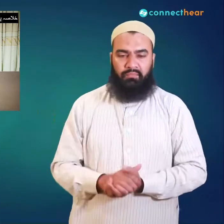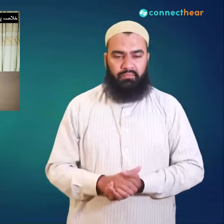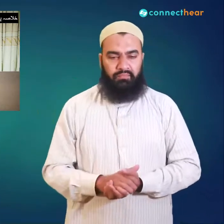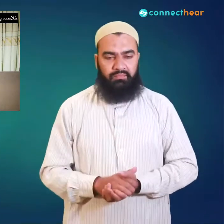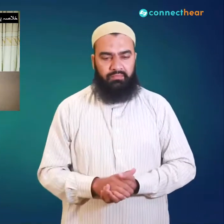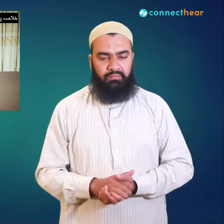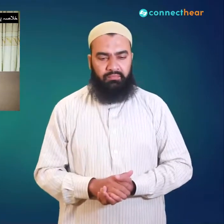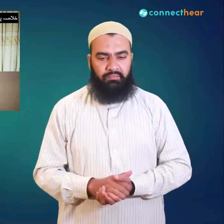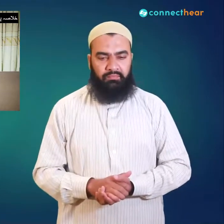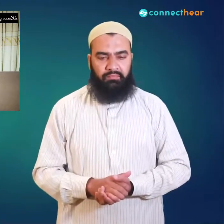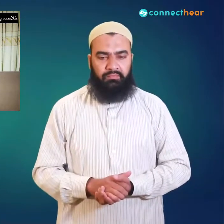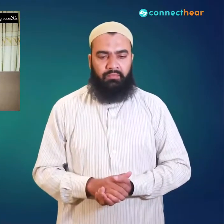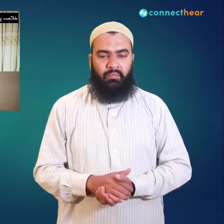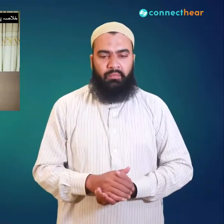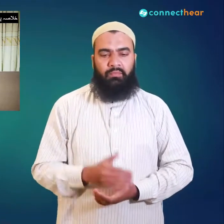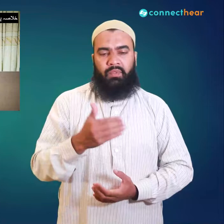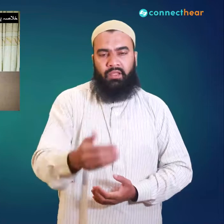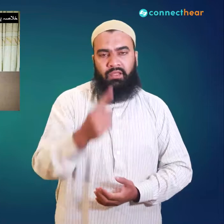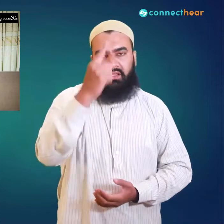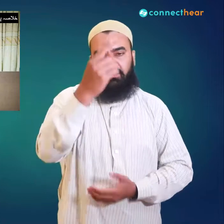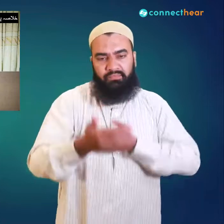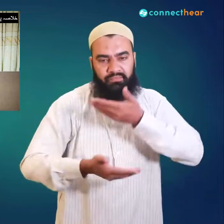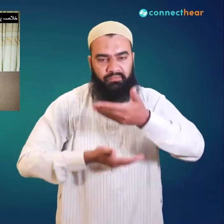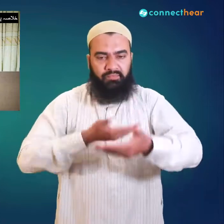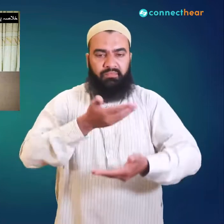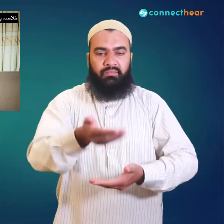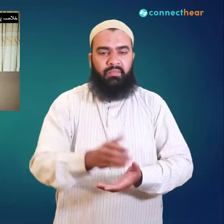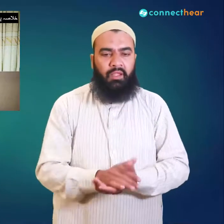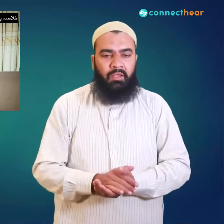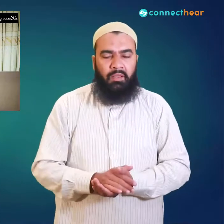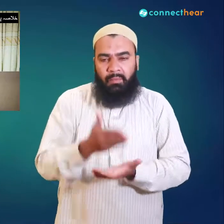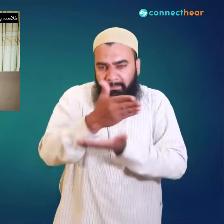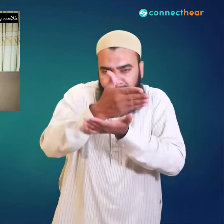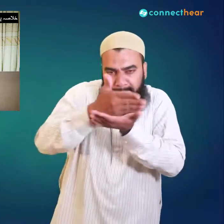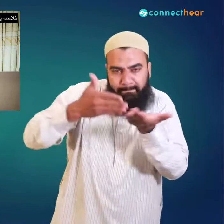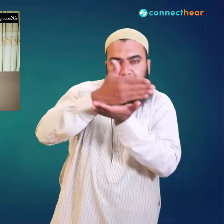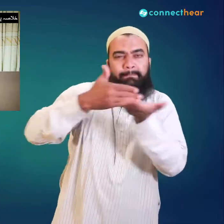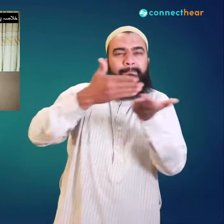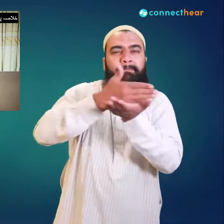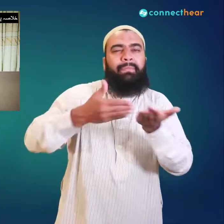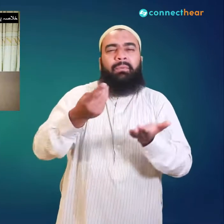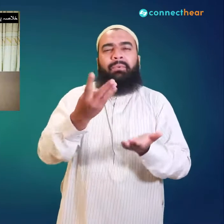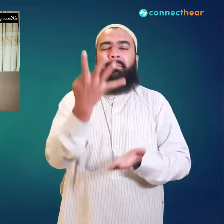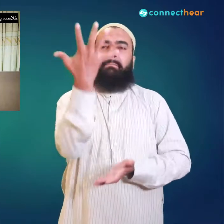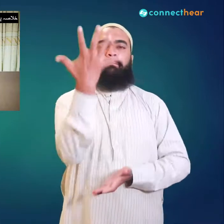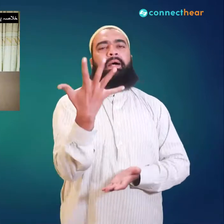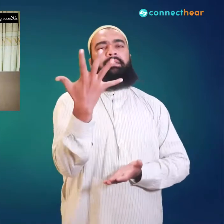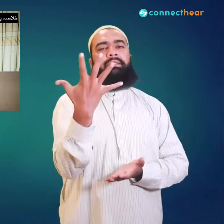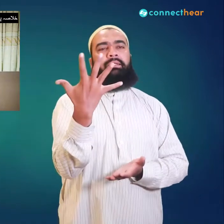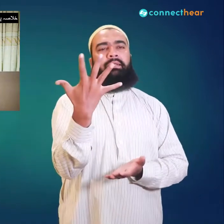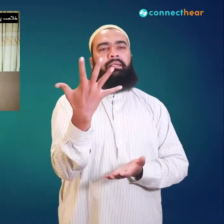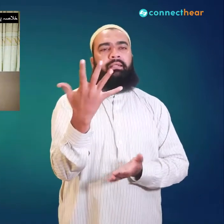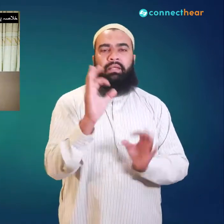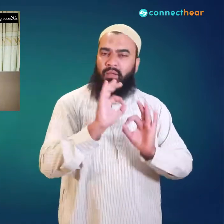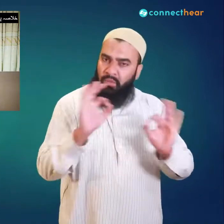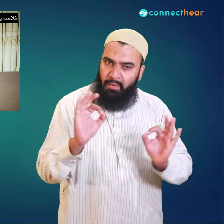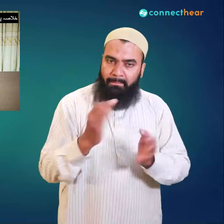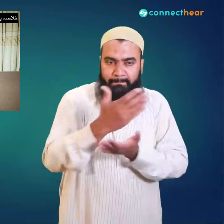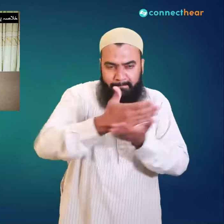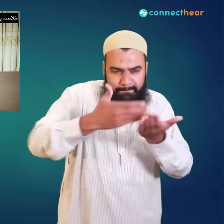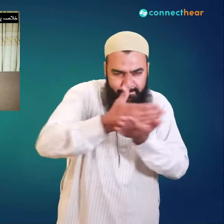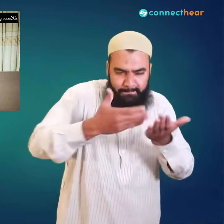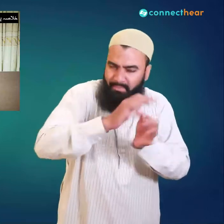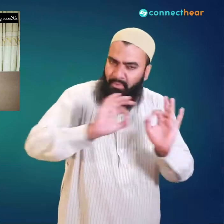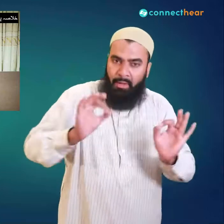فَأَنَّ لِلَّهِ خُمُسًا، پانچواں حصہ اللہ کا اور اس کے رسول صلی اللہ علیہ وسلم کا ہے، اور ان کے رشتہ داروں